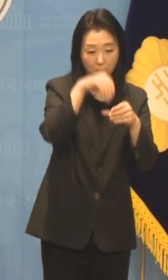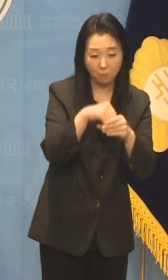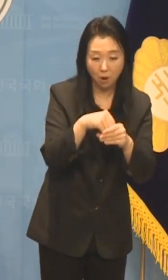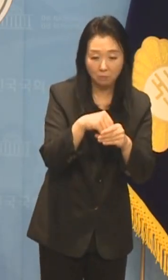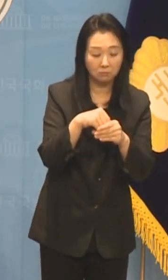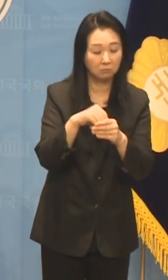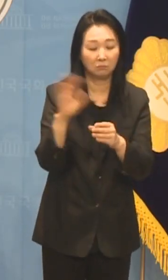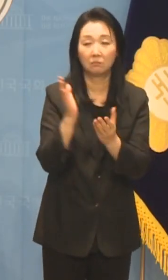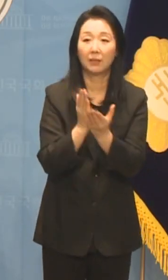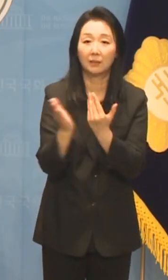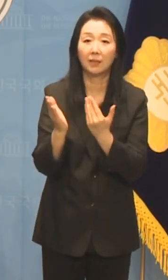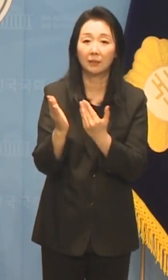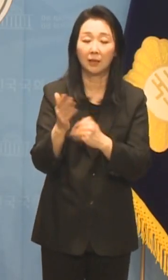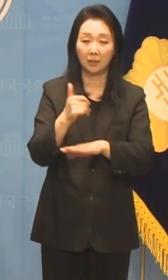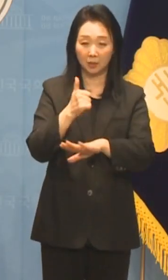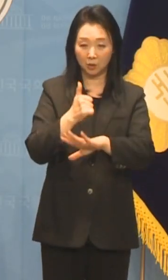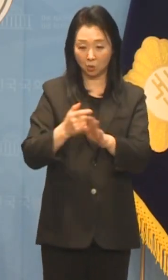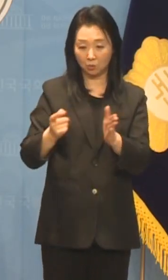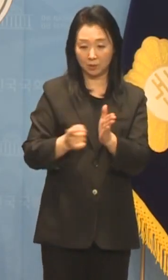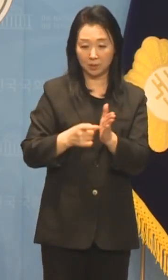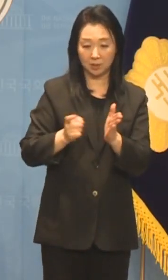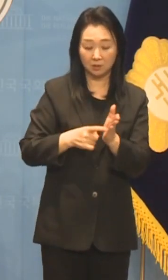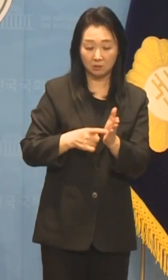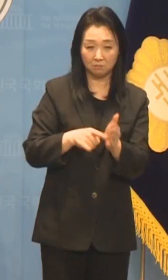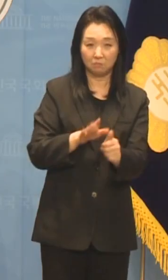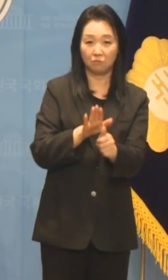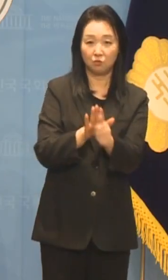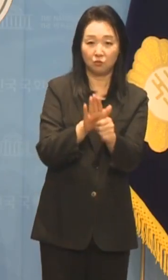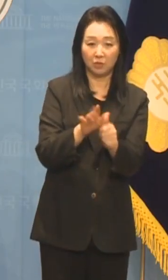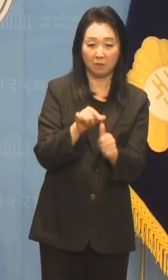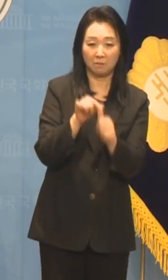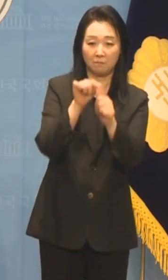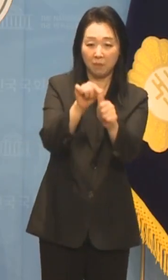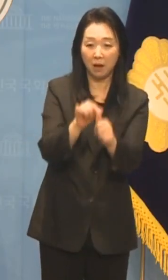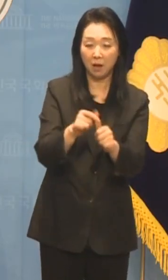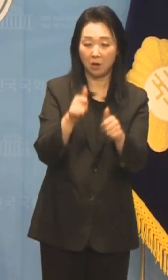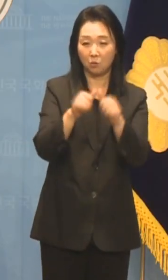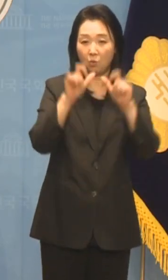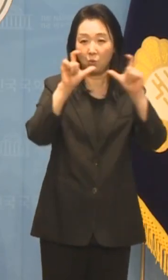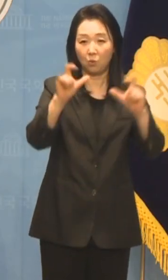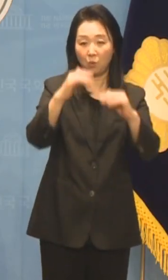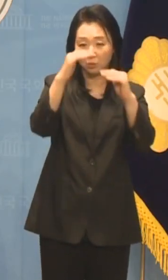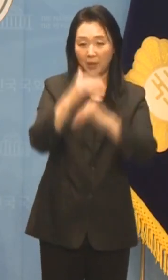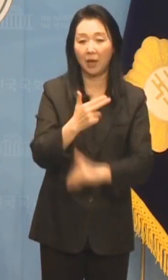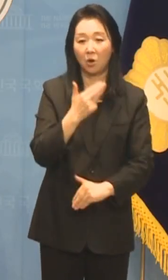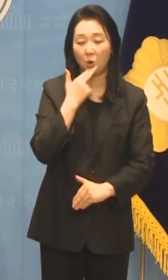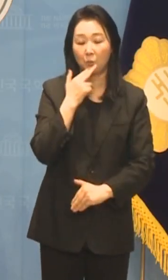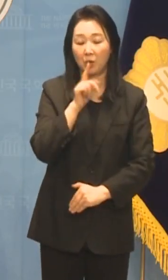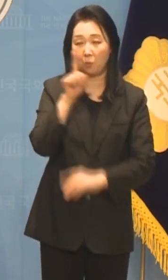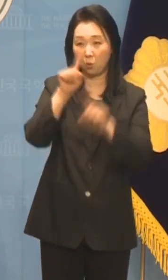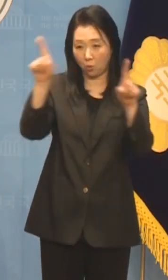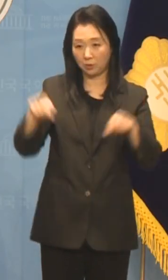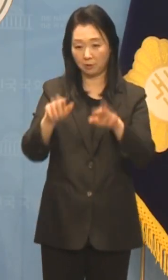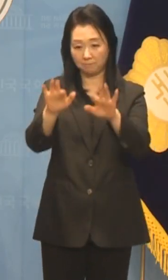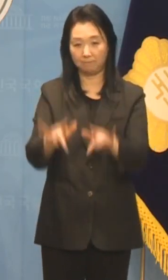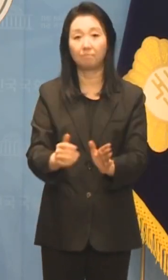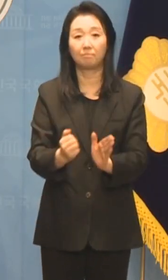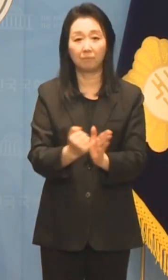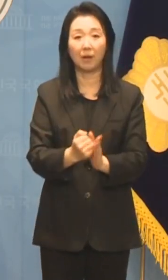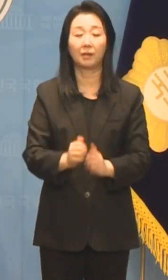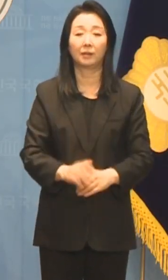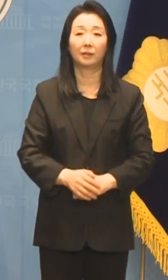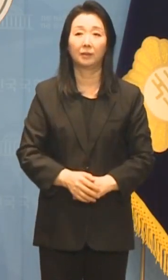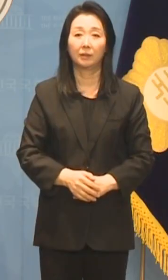해당한다고 보기 어려워 긴급구제 조치 권고 대상이 되지 않는다는 내용의 보고서를 작성하였다고 합니다.